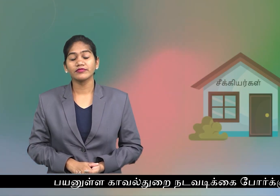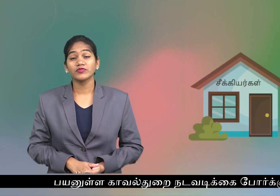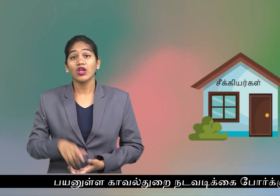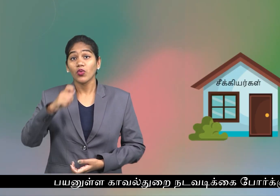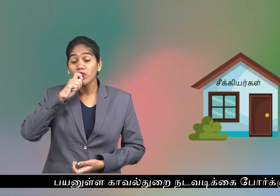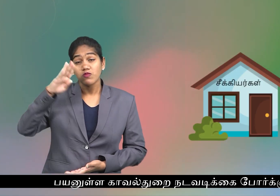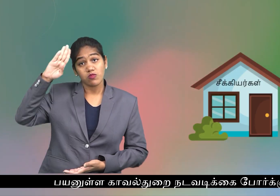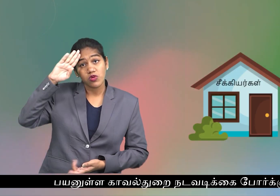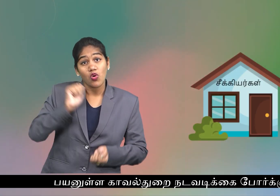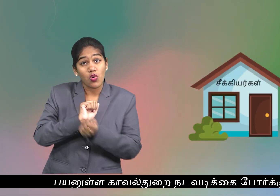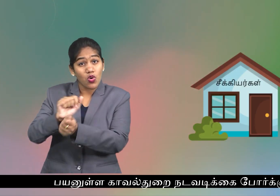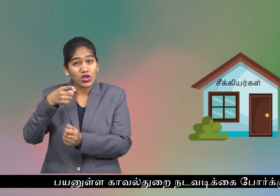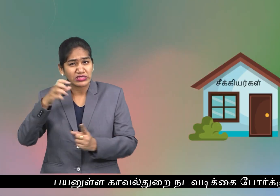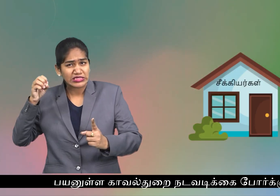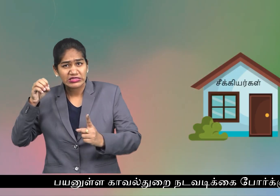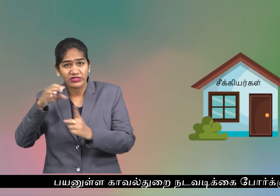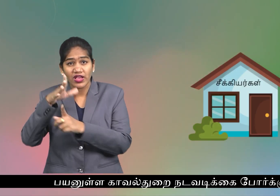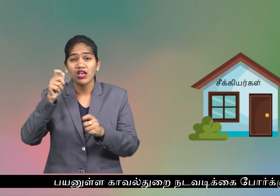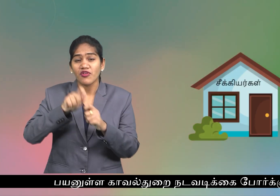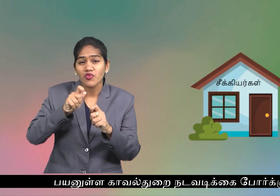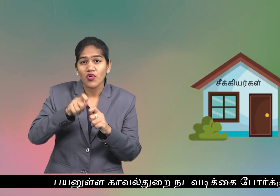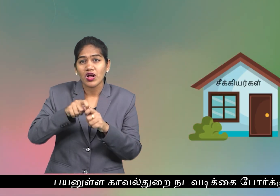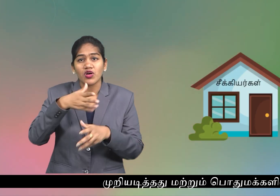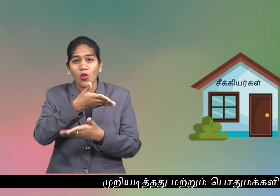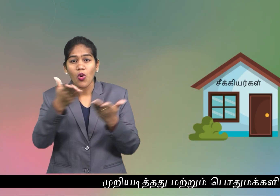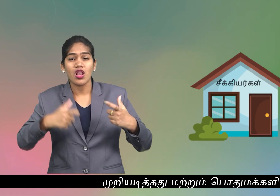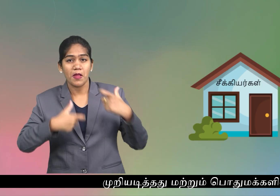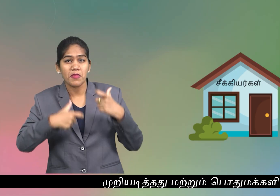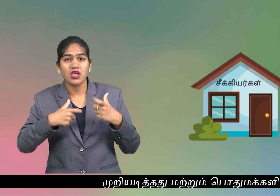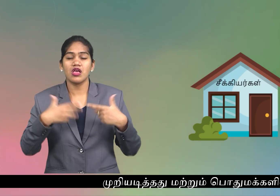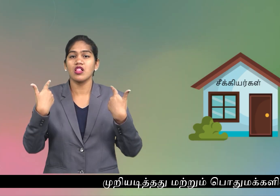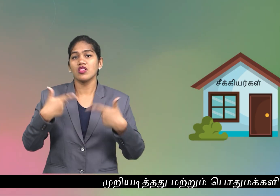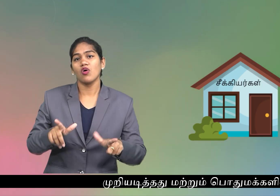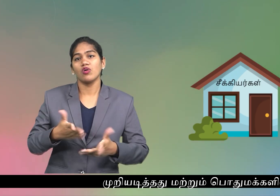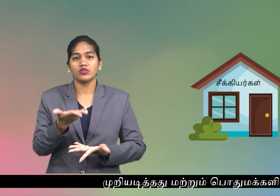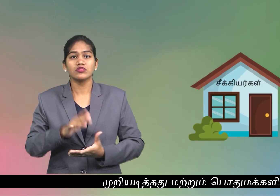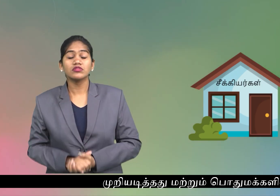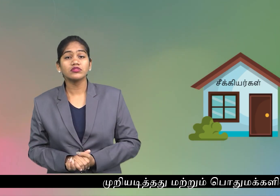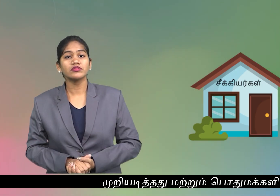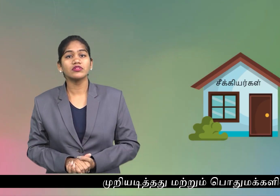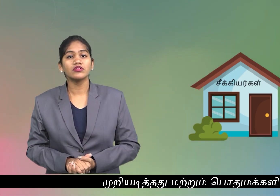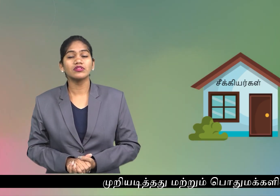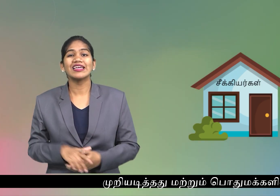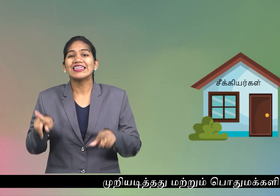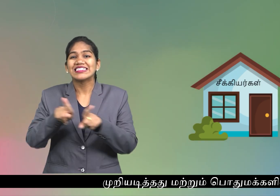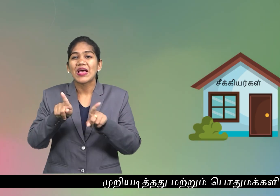பயனுள்ள காவல்துறை நடவடிக்கை போர்க்குணத்தை முறியடித்தது மற்றும் பொதுமக்களின் அனுதாபம்